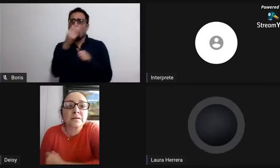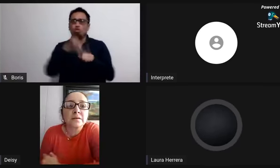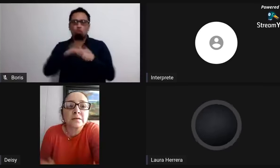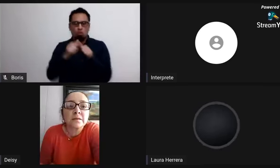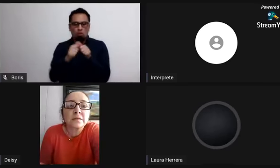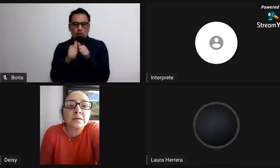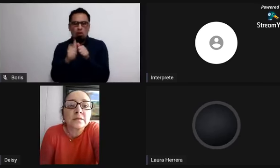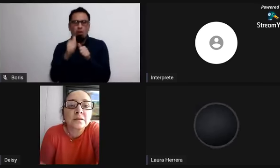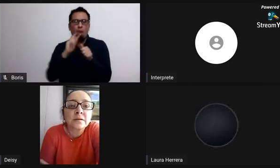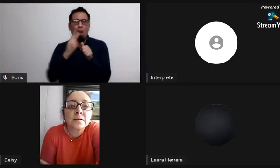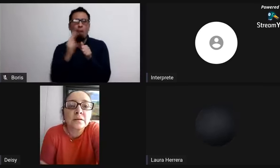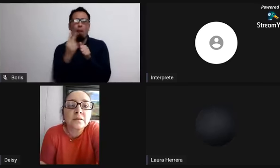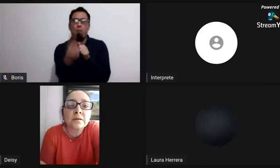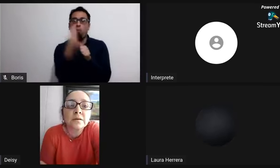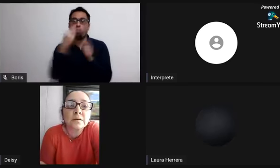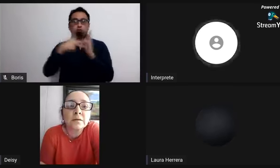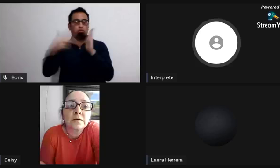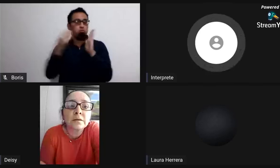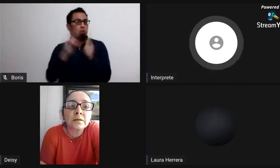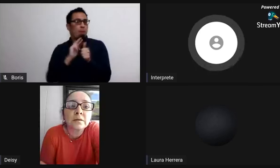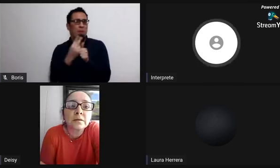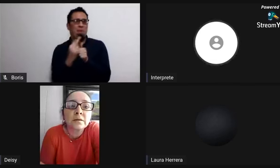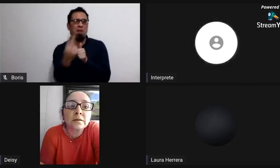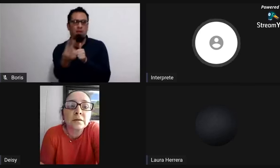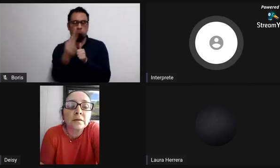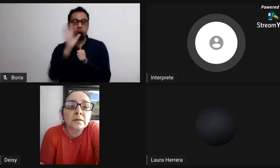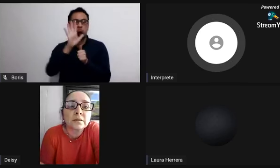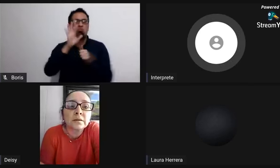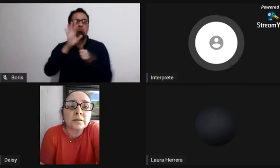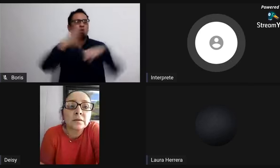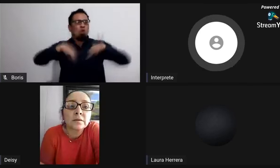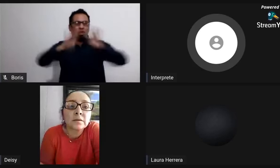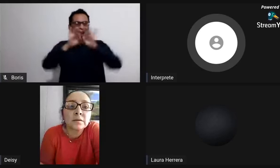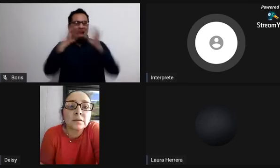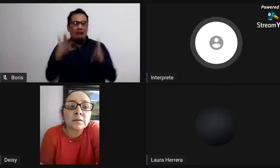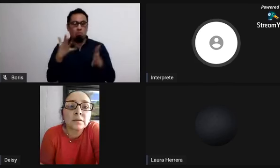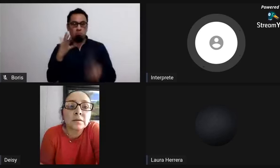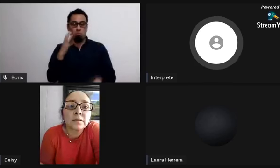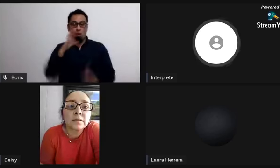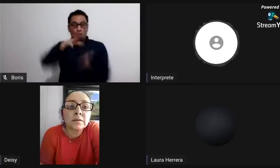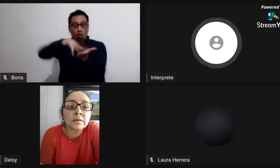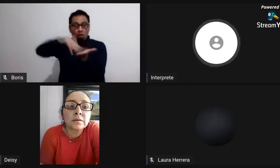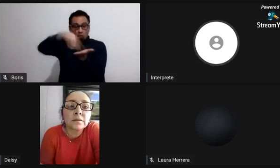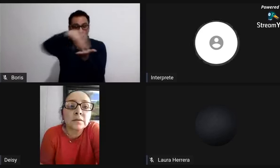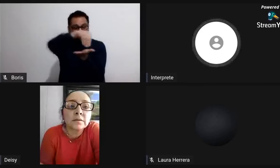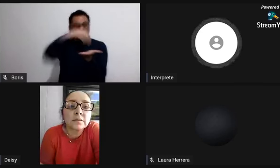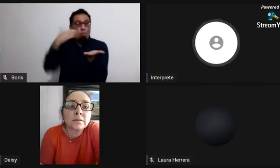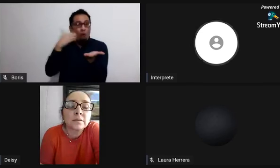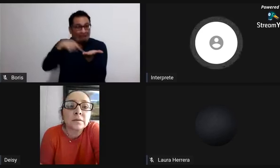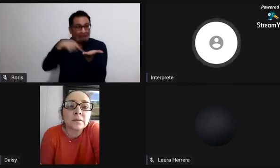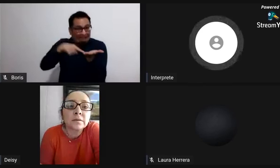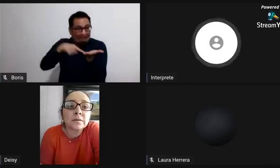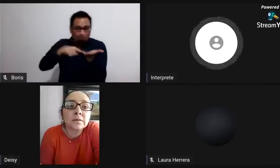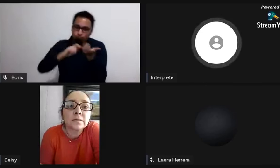puedes repetir? Bueno, hubo varios periodos y varios cambios, pero lo más importante es que